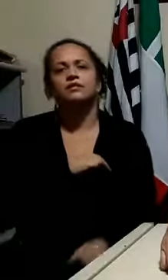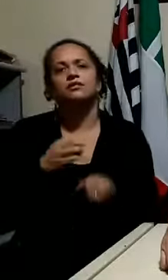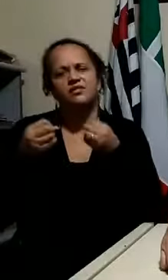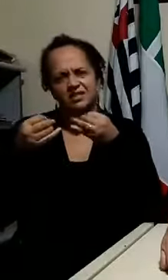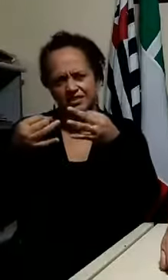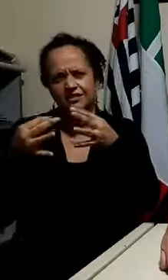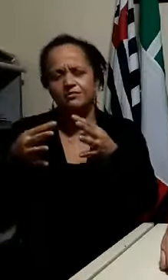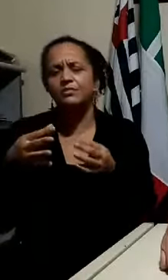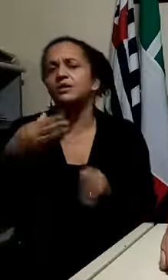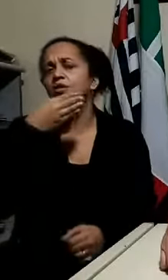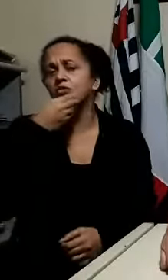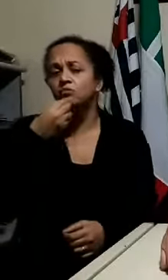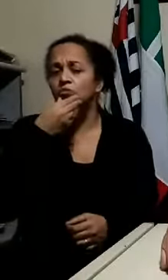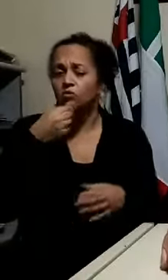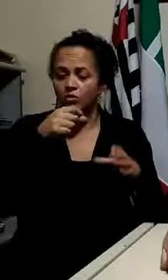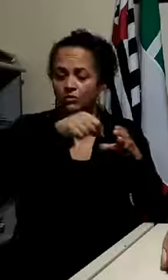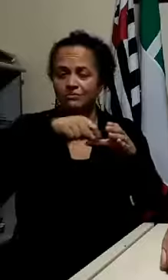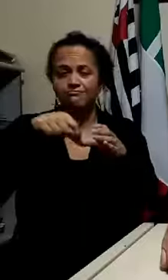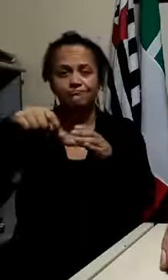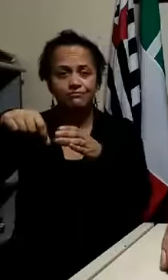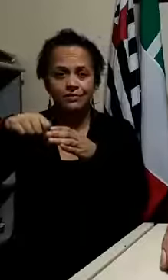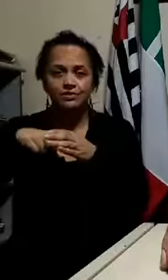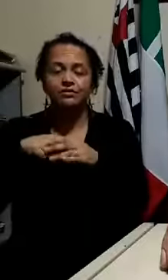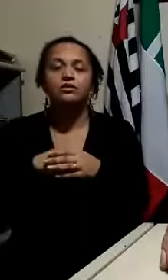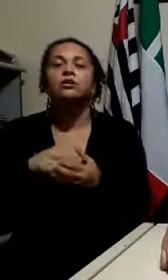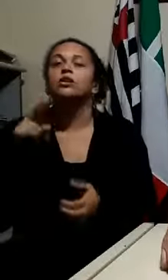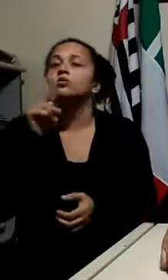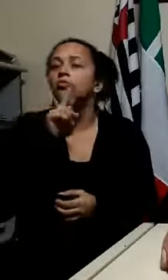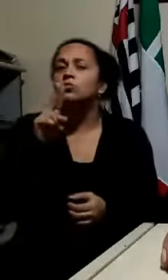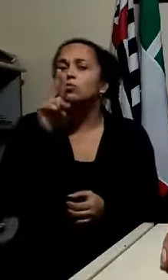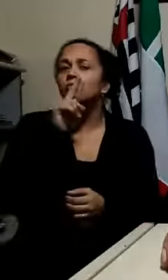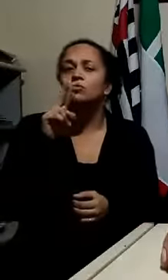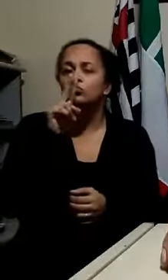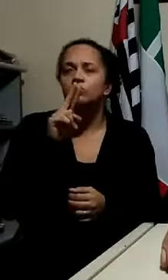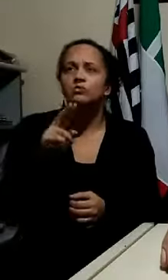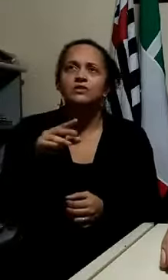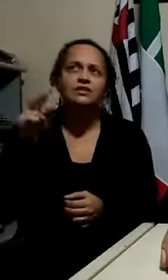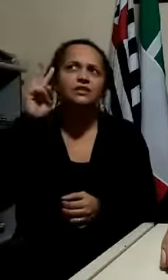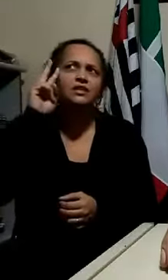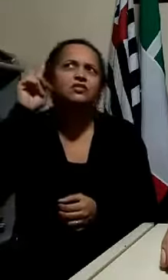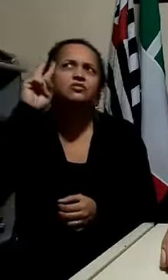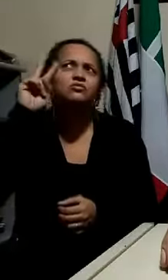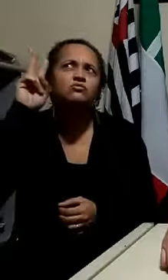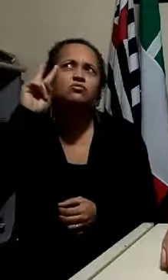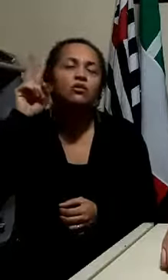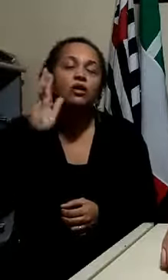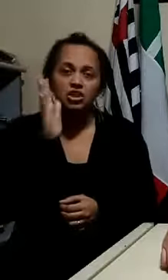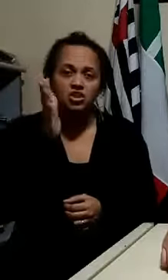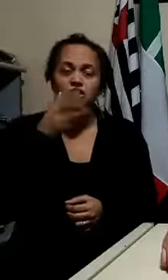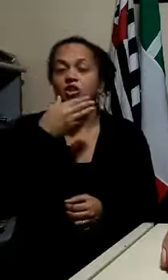essa ilustração, que já era muito rico. Aí ele teve uma ideia, né?